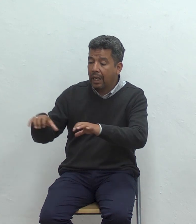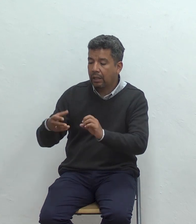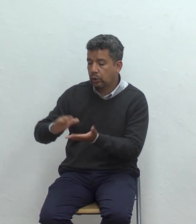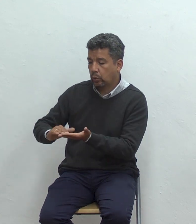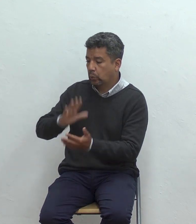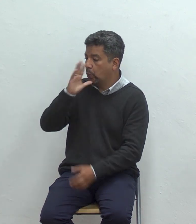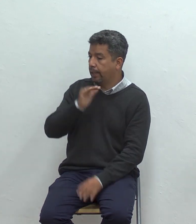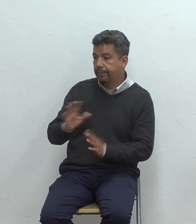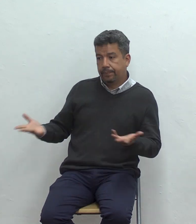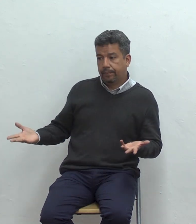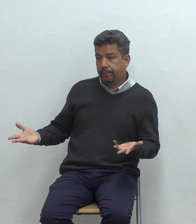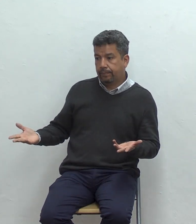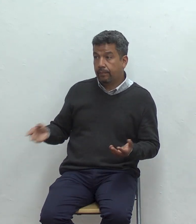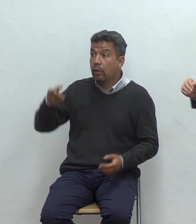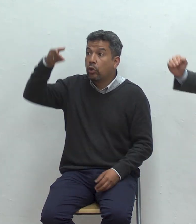solución. Dios